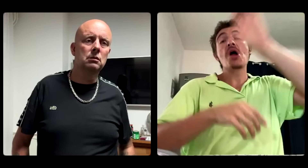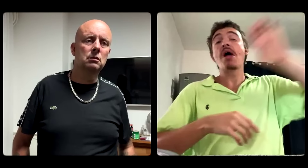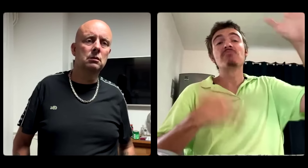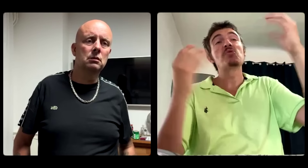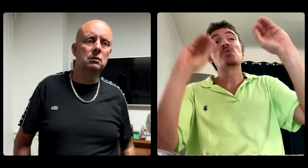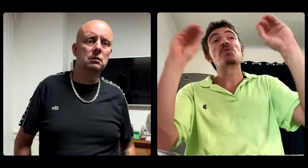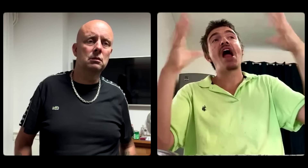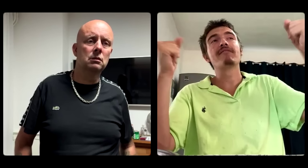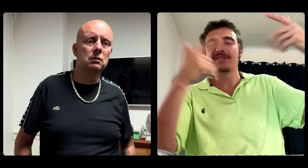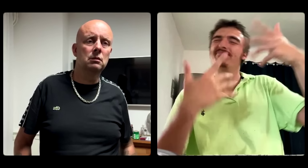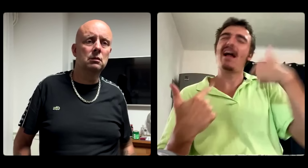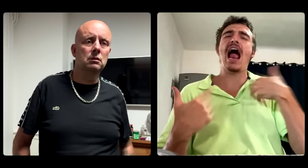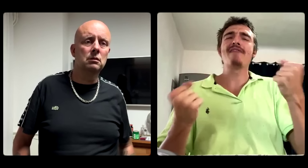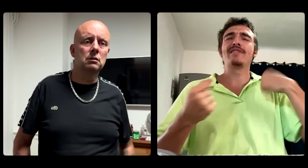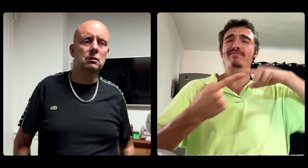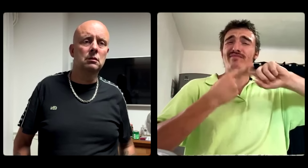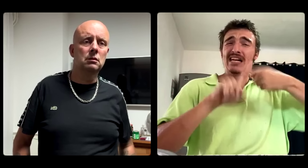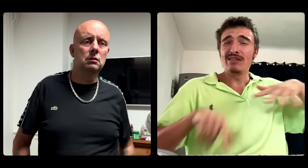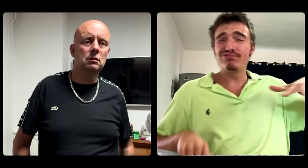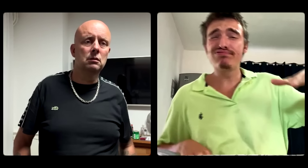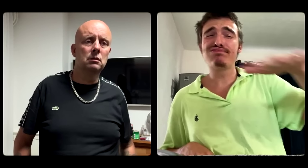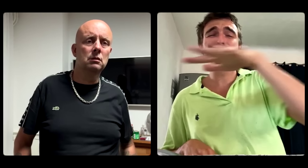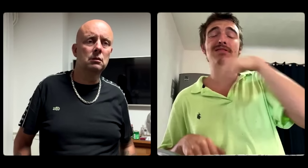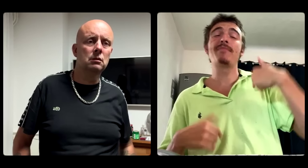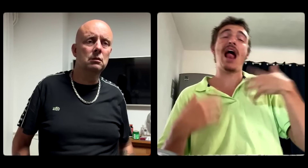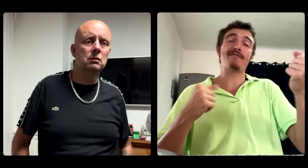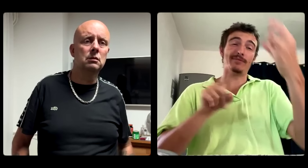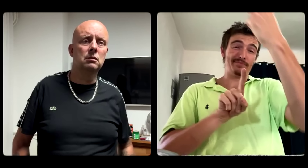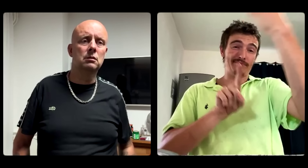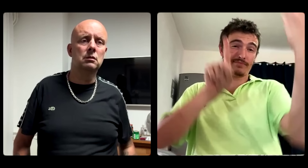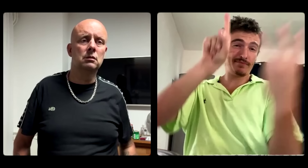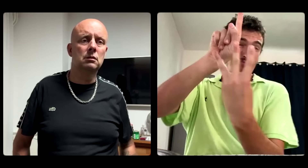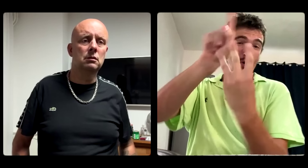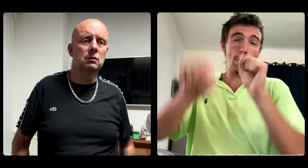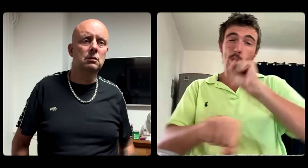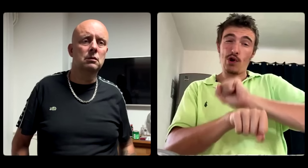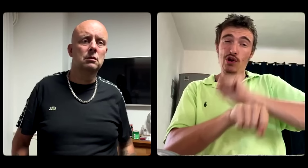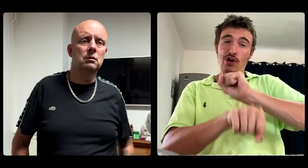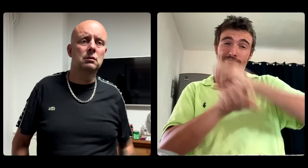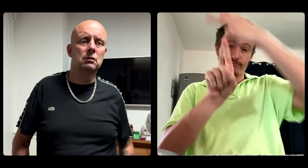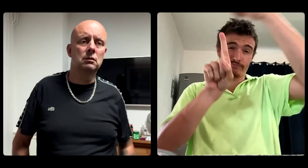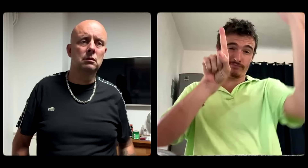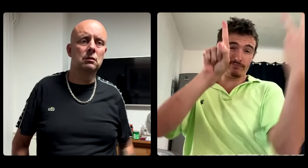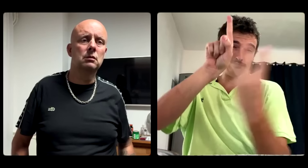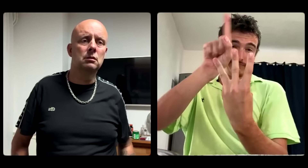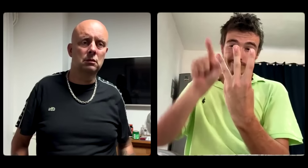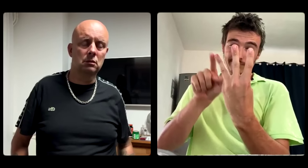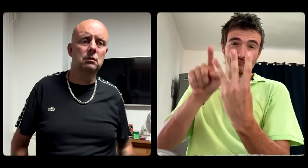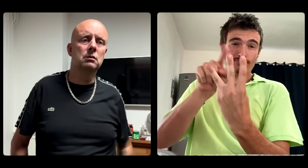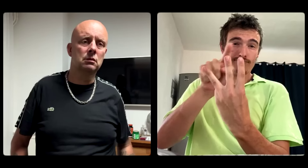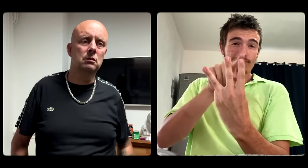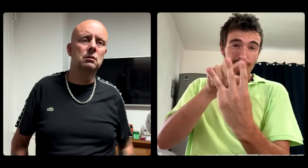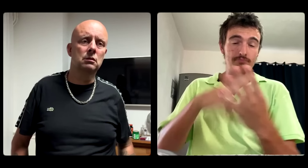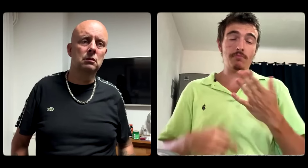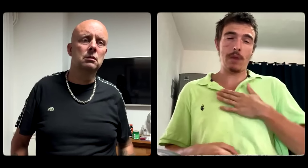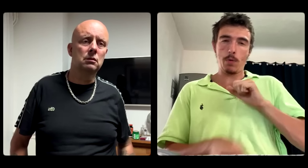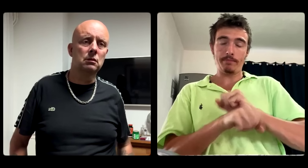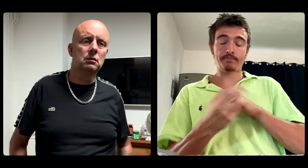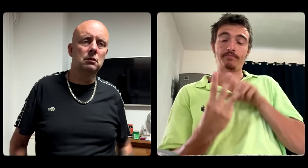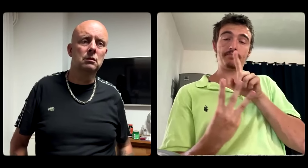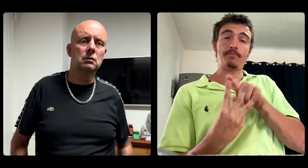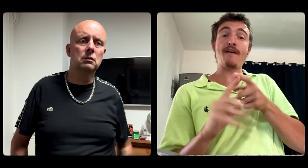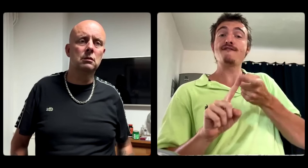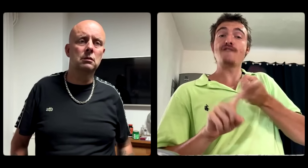ik me gezet. Dus ik zet nu mijn kruisje. Ik zet nu mijn kruisje. Dus waar zit jij nu in? Waar zit jij je rondje